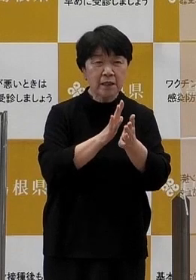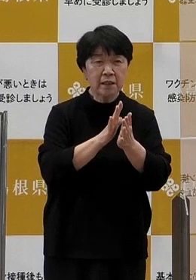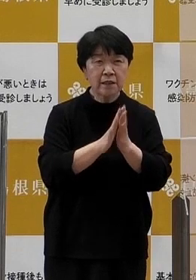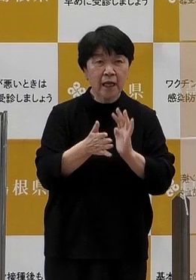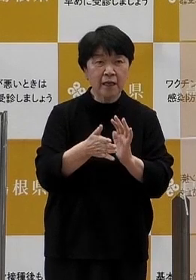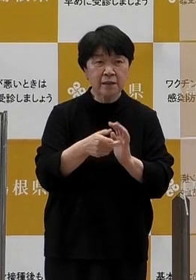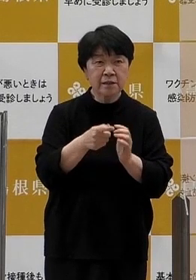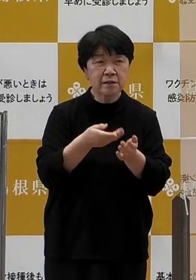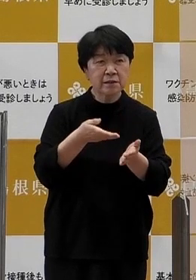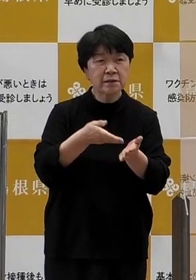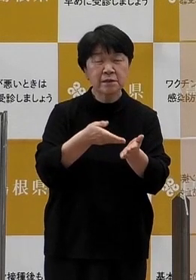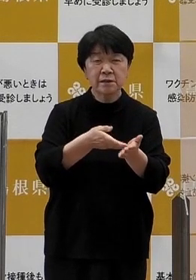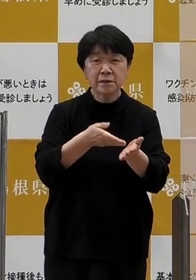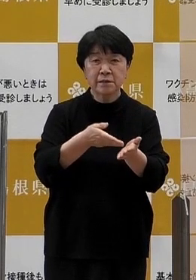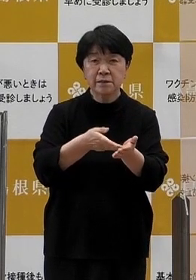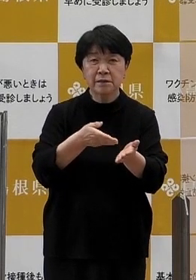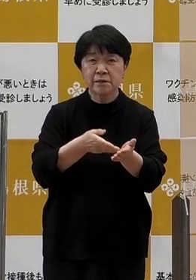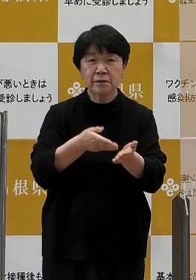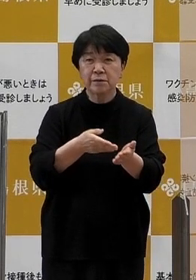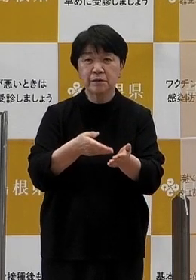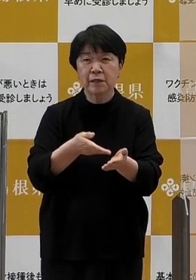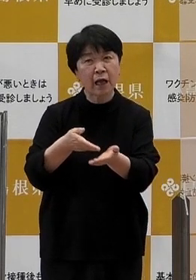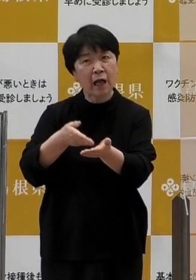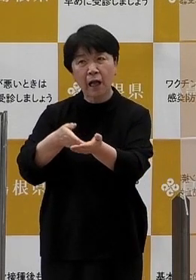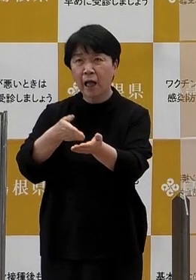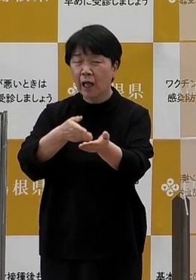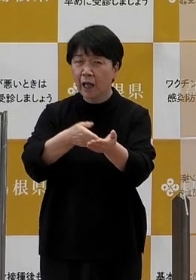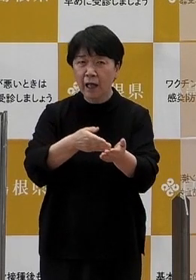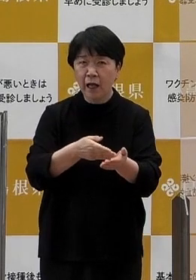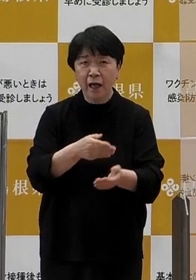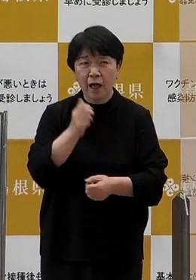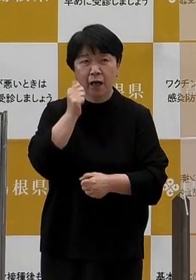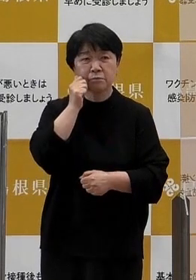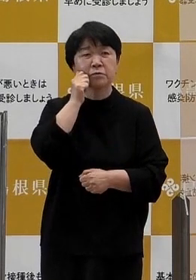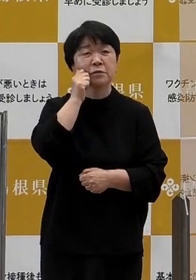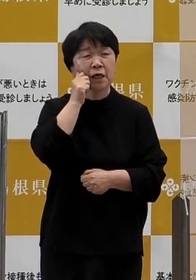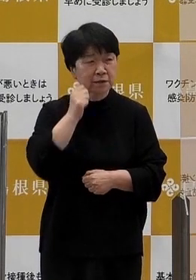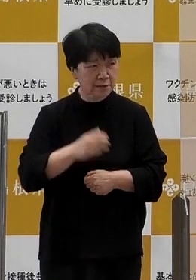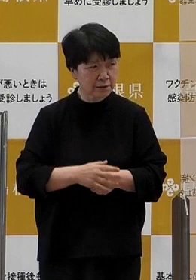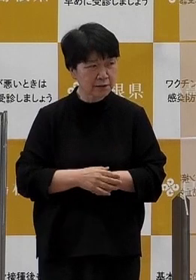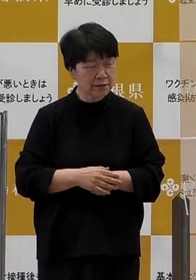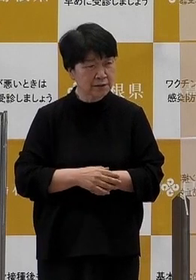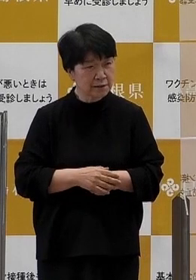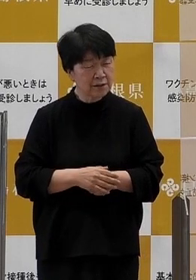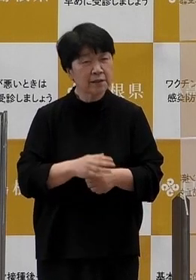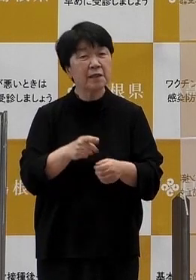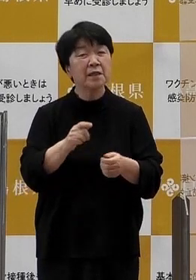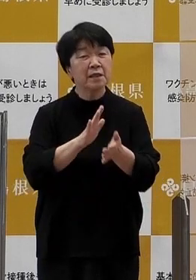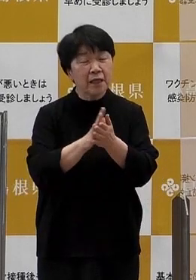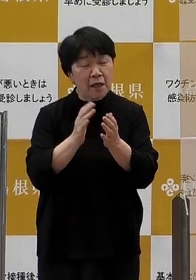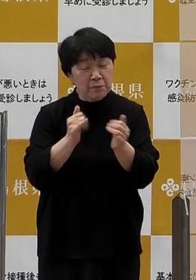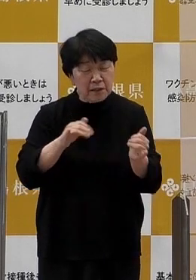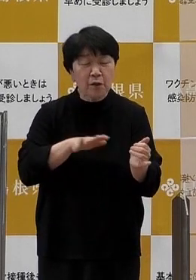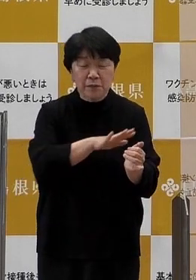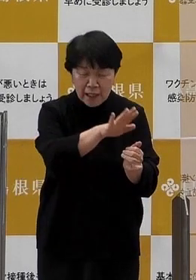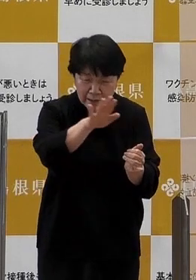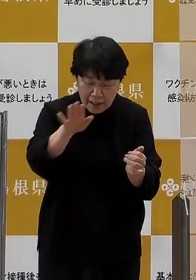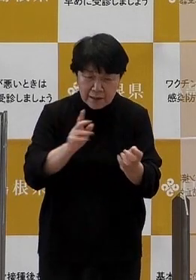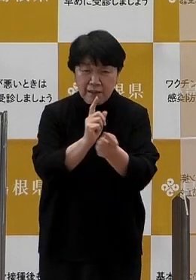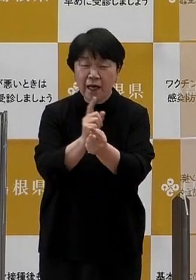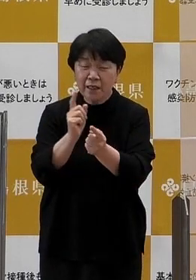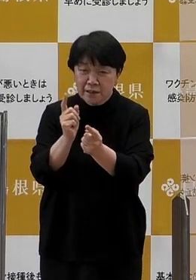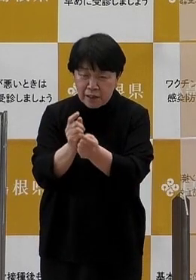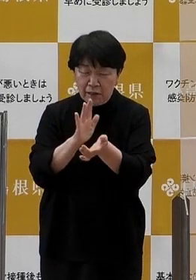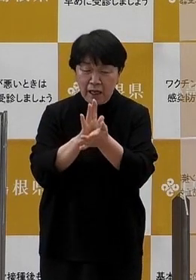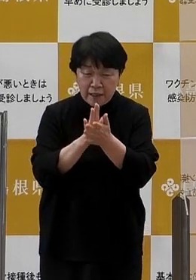れることないでしょう。無理です、はっきり言って。 県民の皆さんだから島根県民だから島根県